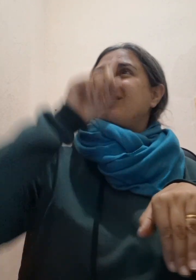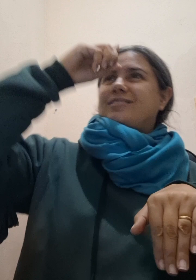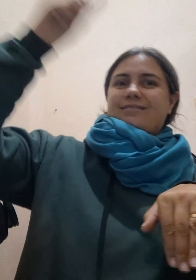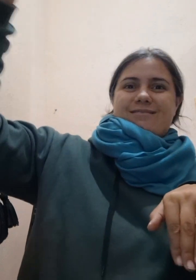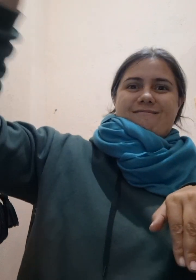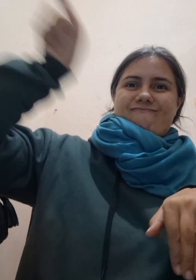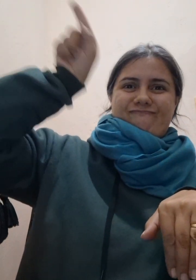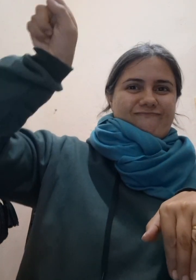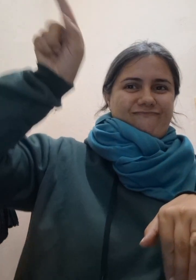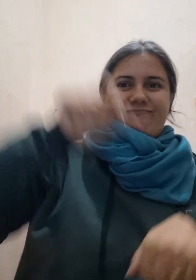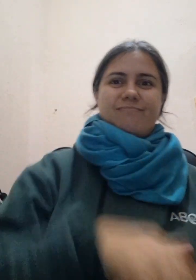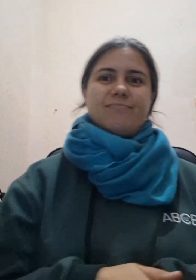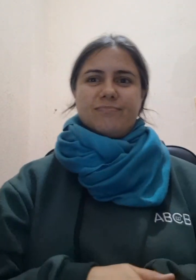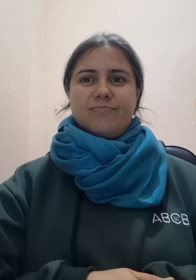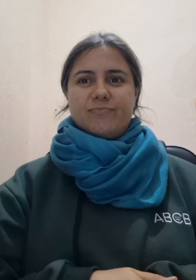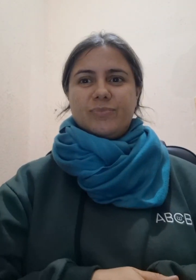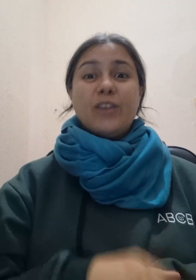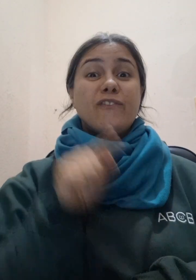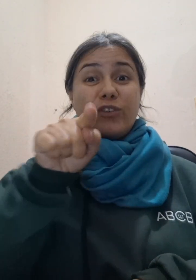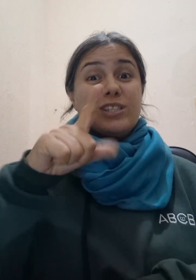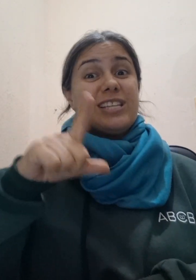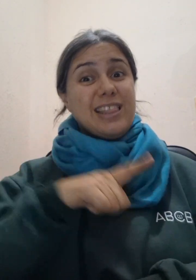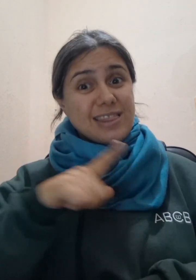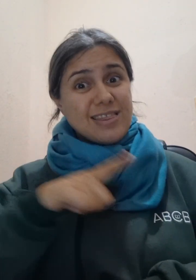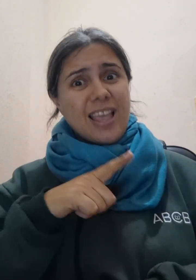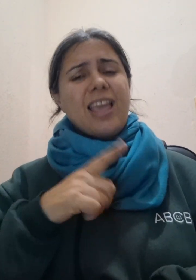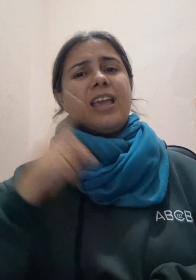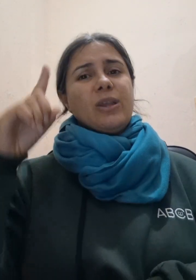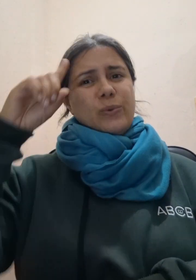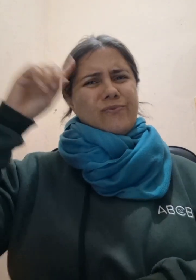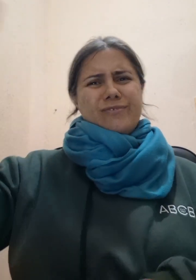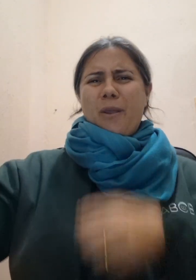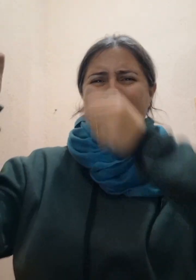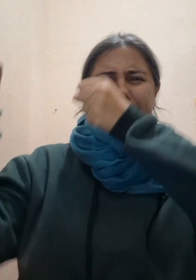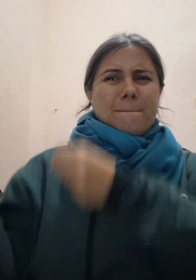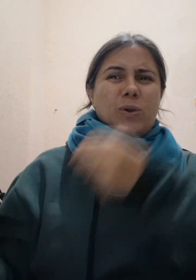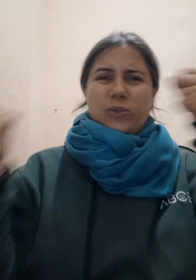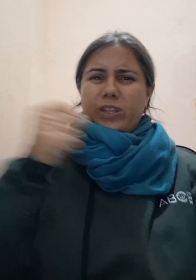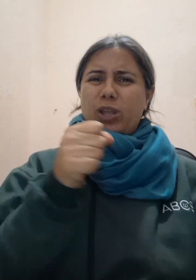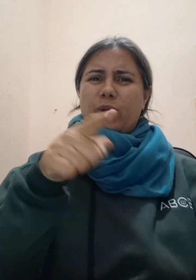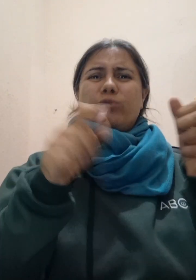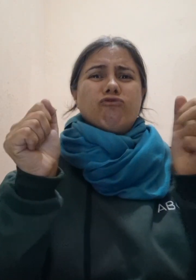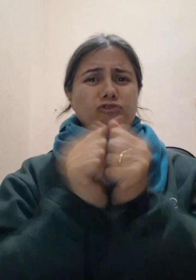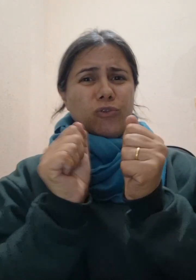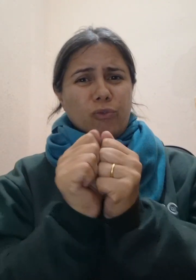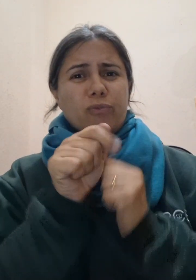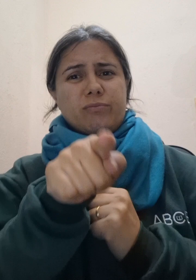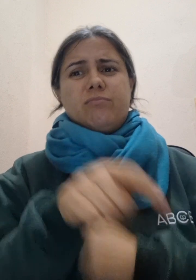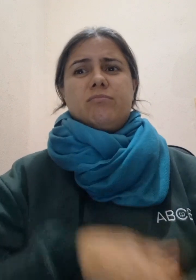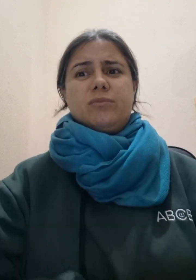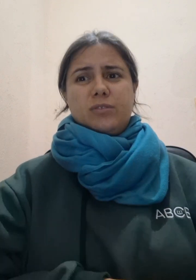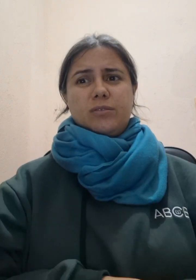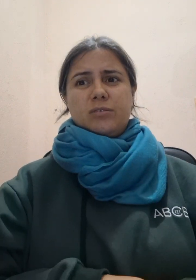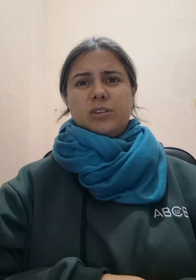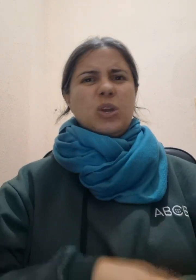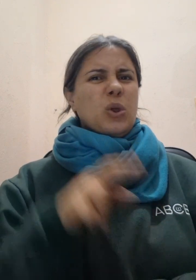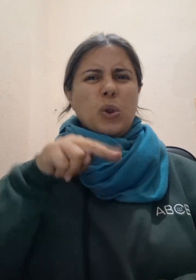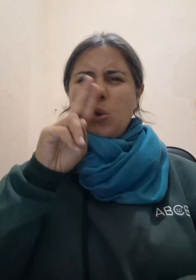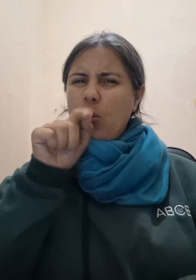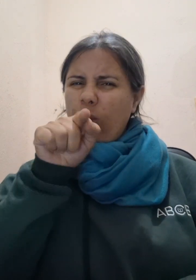da dificuldade, né? Para enxergar as dificuldades, para enxergar, olhar para Deus. E a morte é o limite da nossa existência aqui na